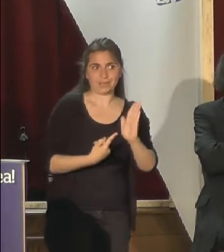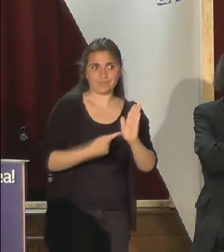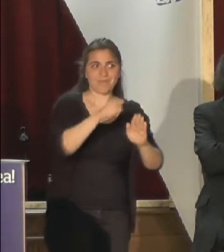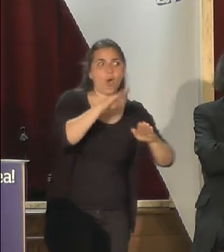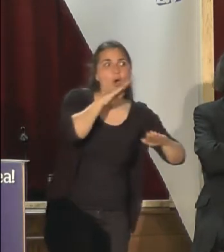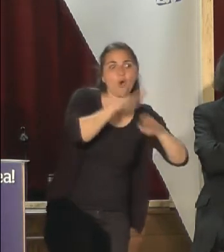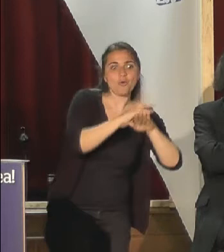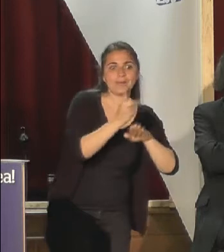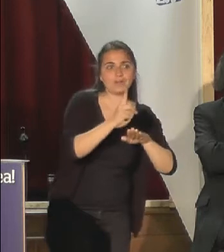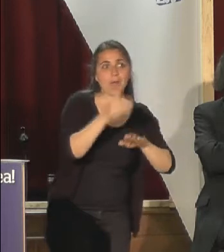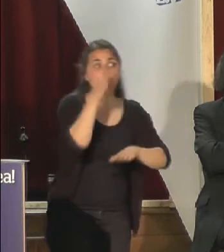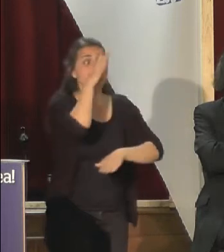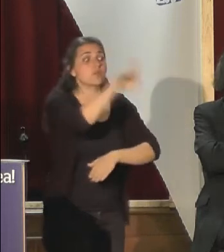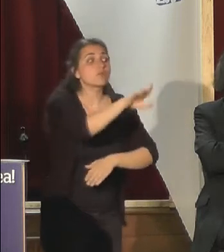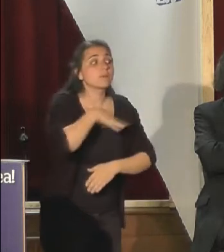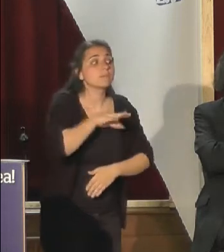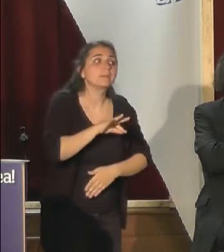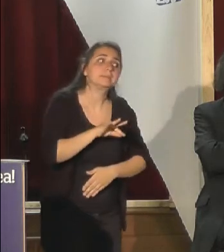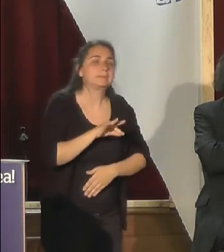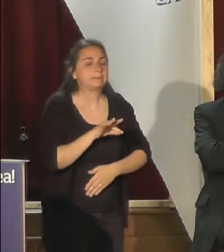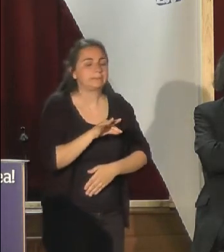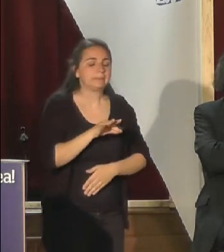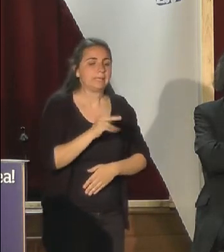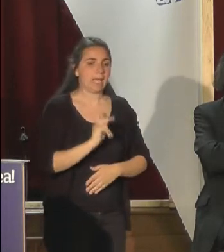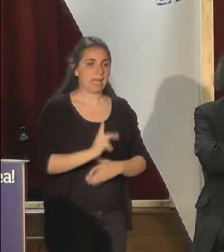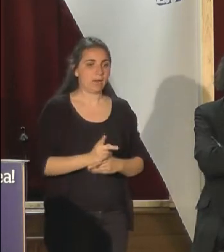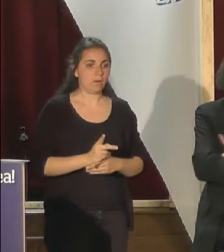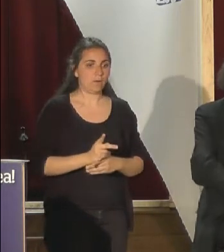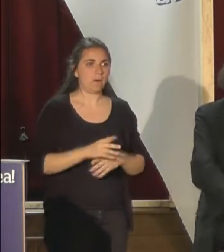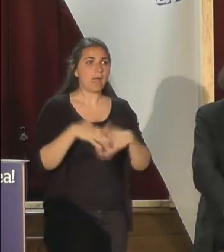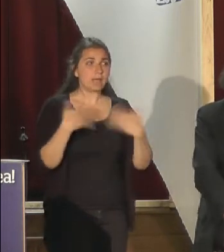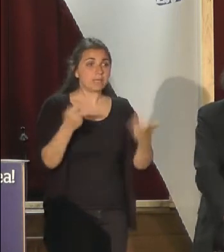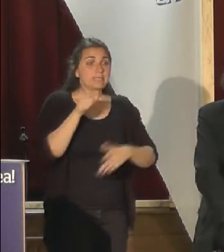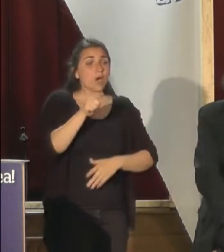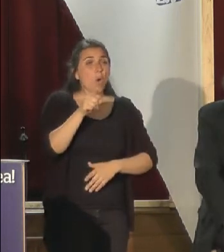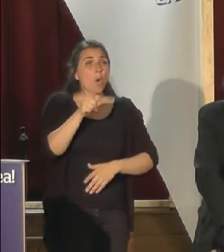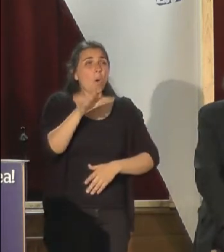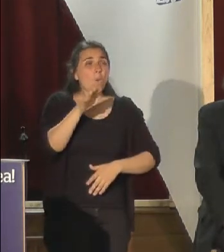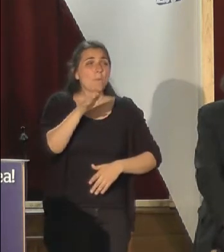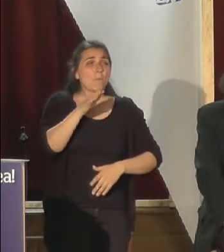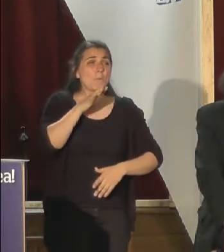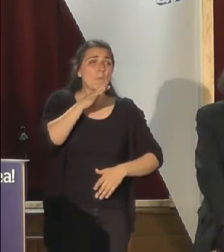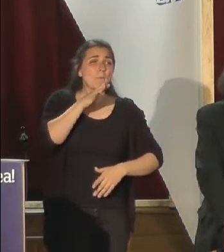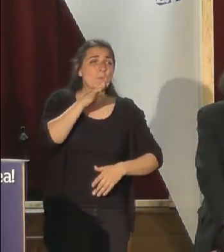incumprimento dese contrato de fideicomiso. É unha das razóns por as que precisamente